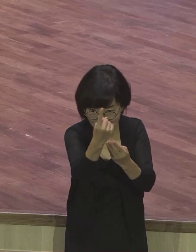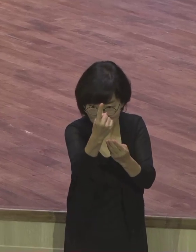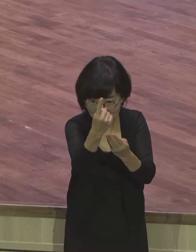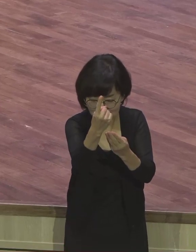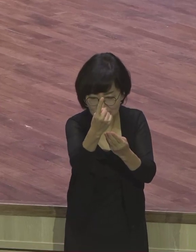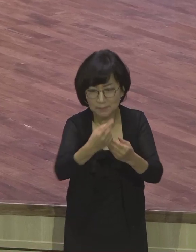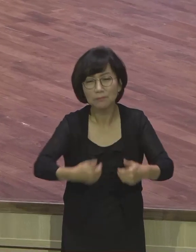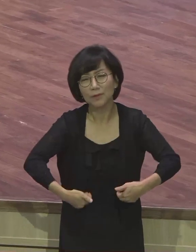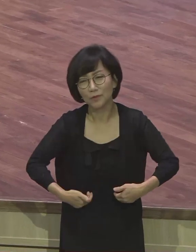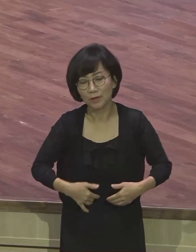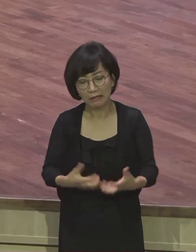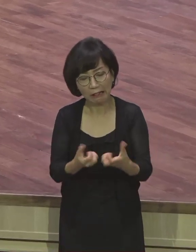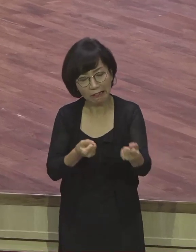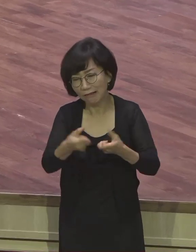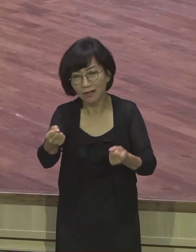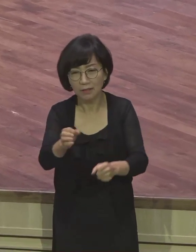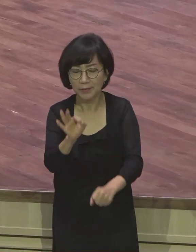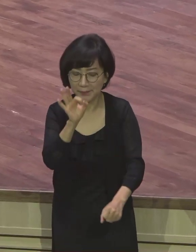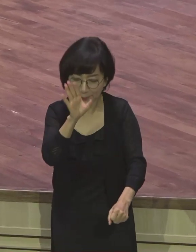말이에요.